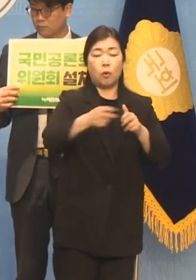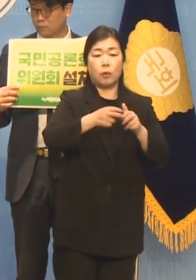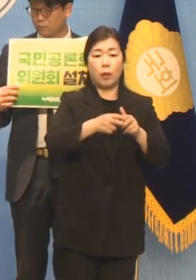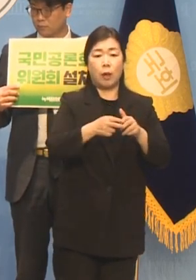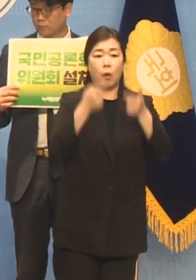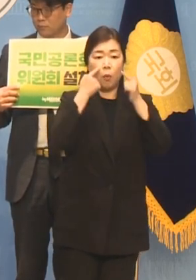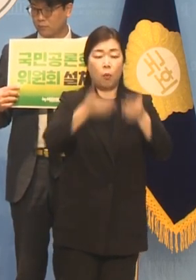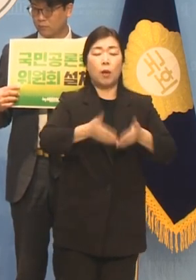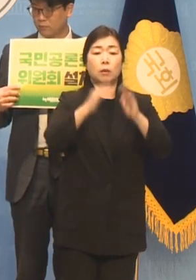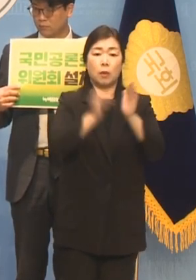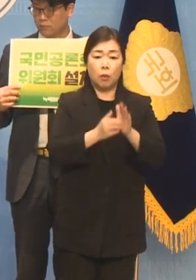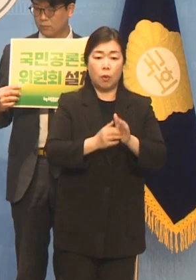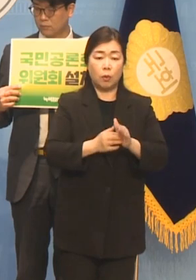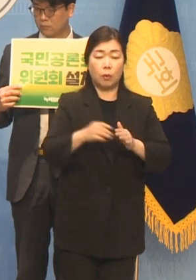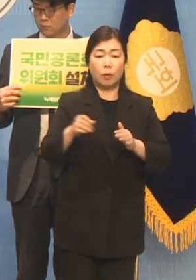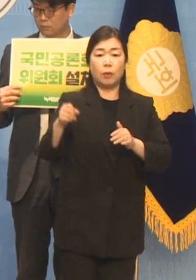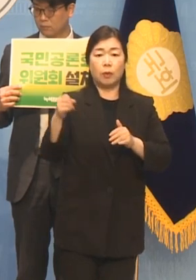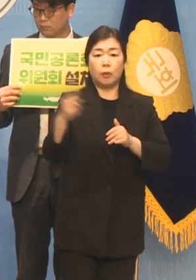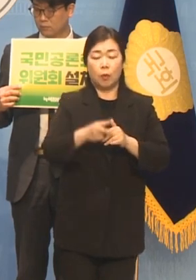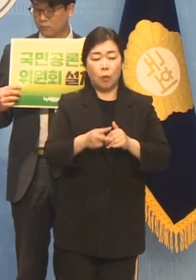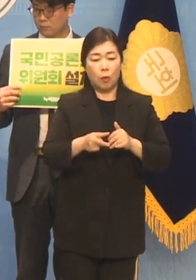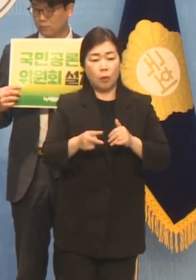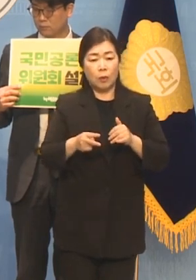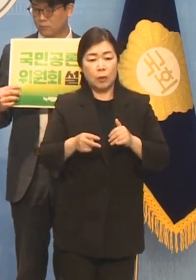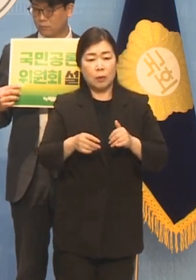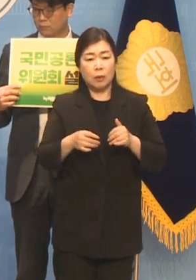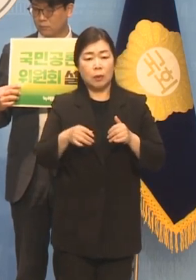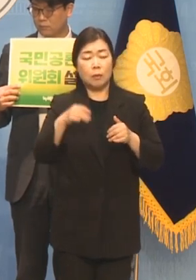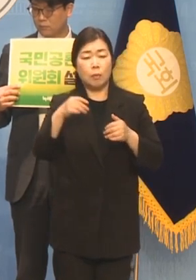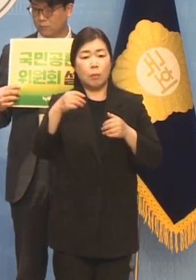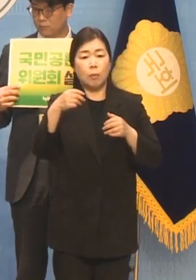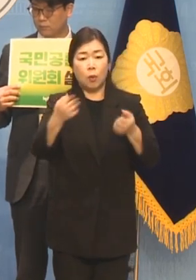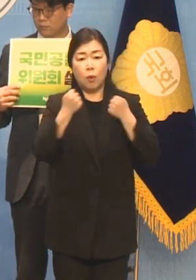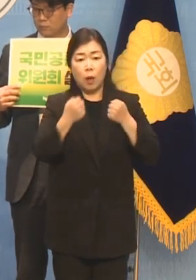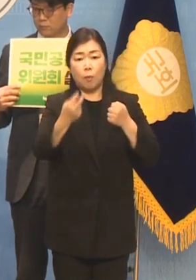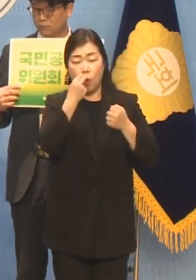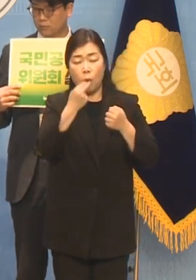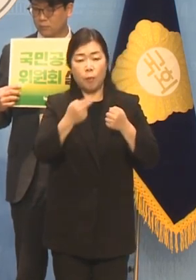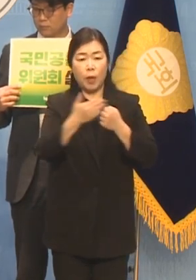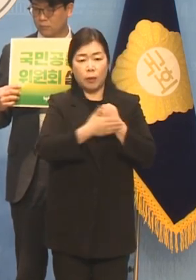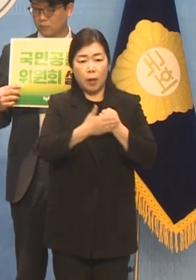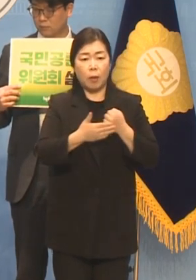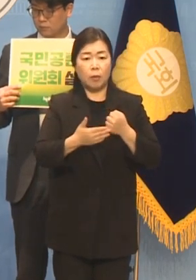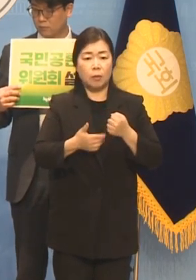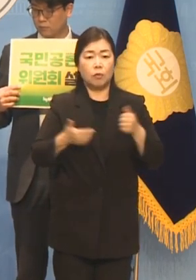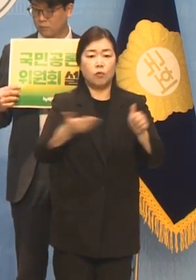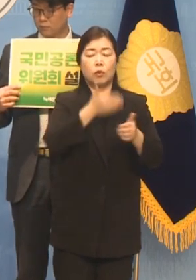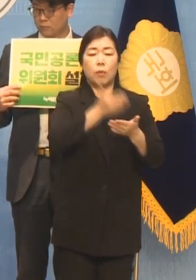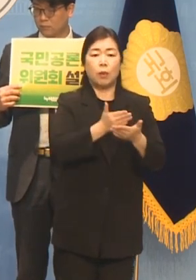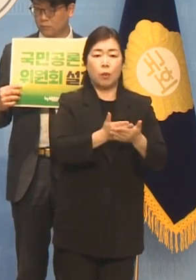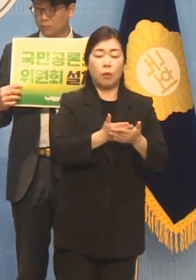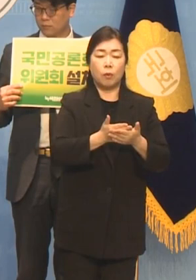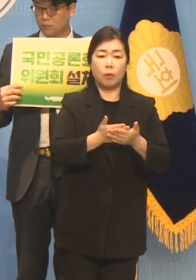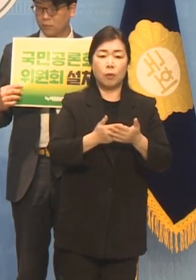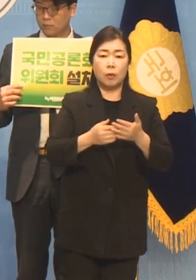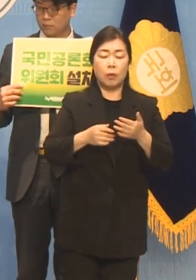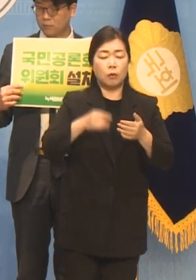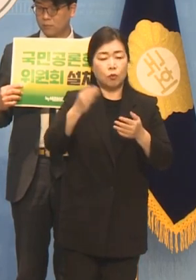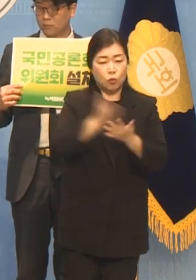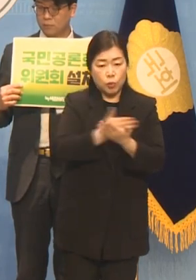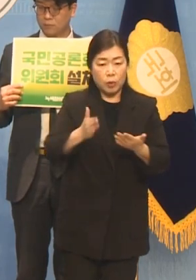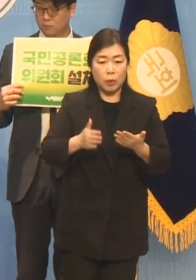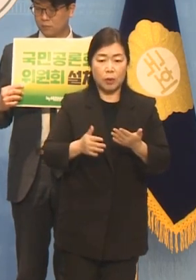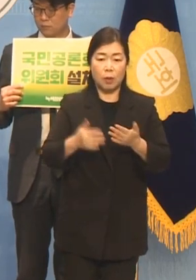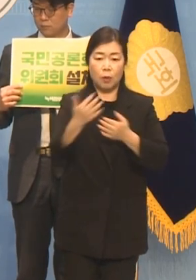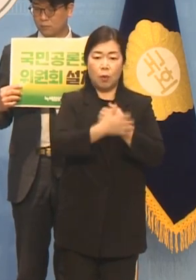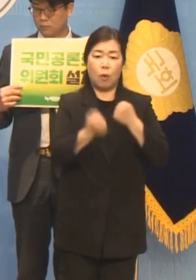확충, 혼합진료 금지 등 비급여 해소로 지역 필수 의료 강화 방안이 나와야 합니다. 지역